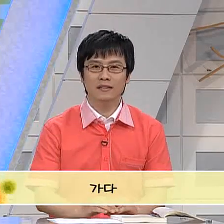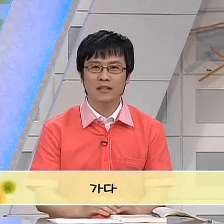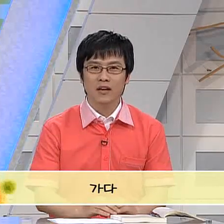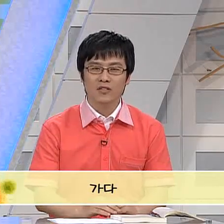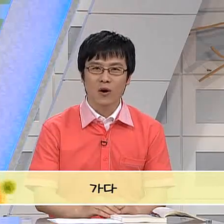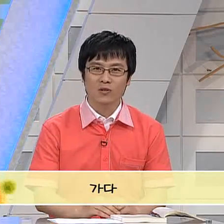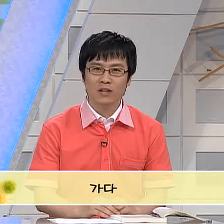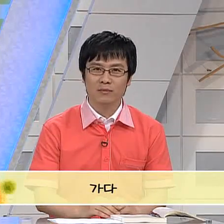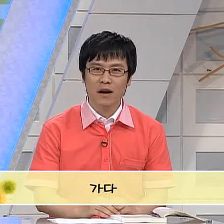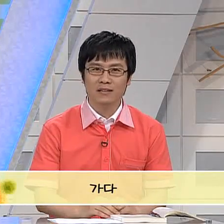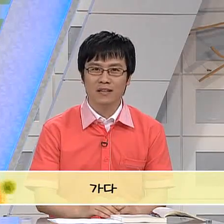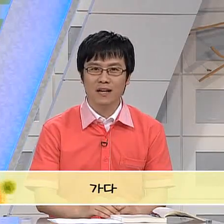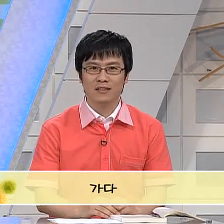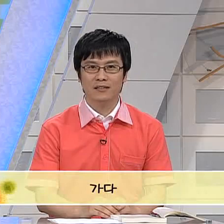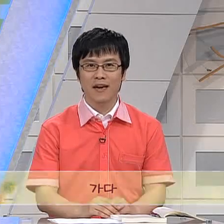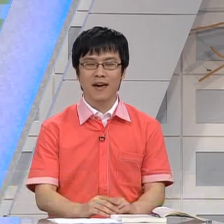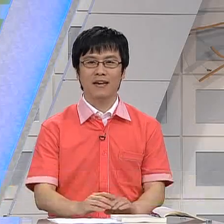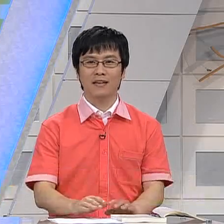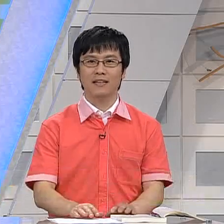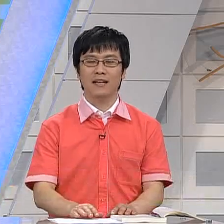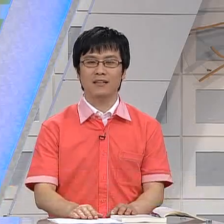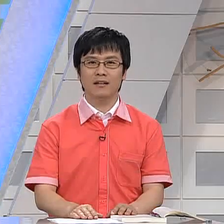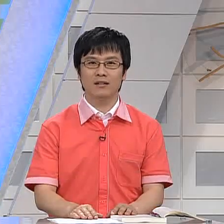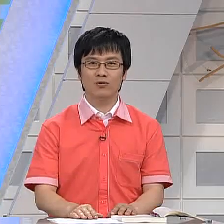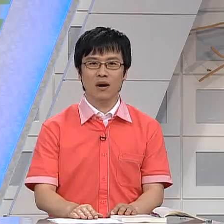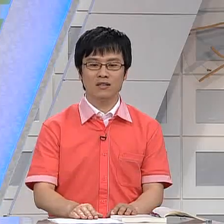적절한 빠르기가 있는데 이 가다라는 수화를